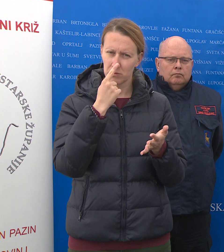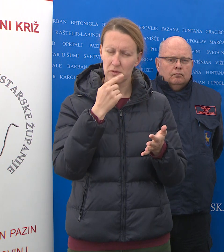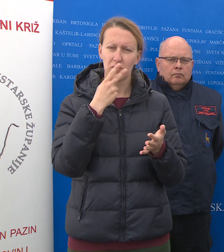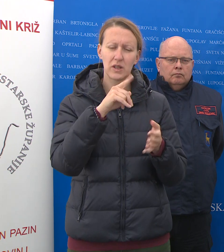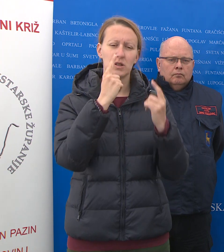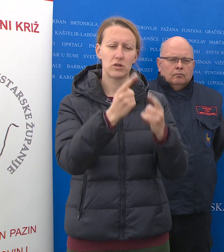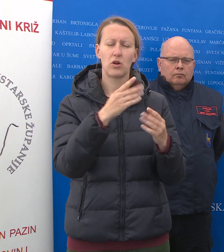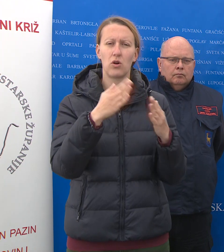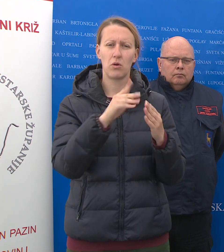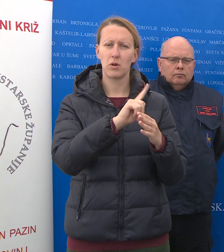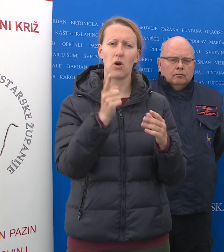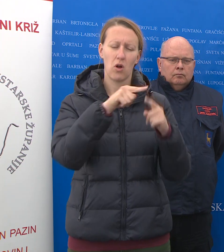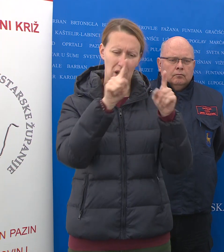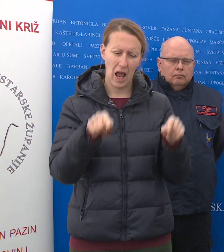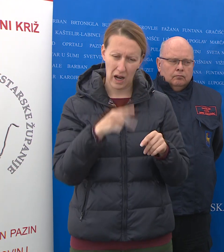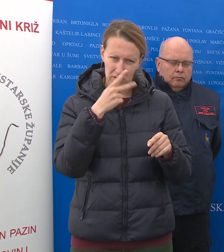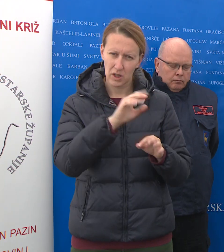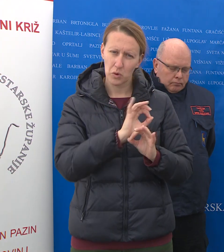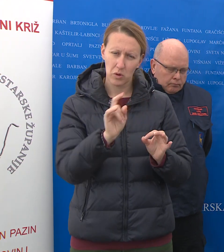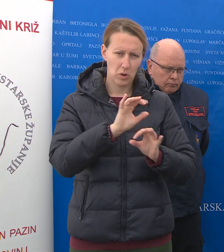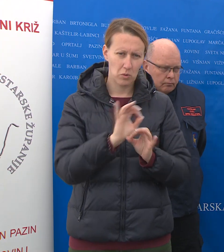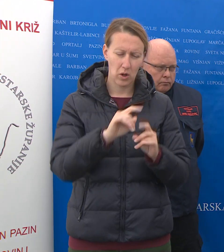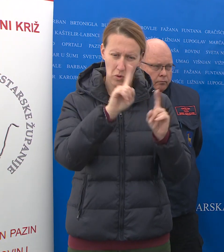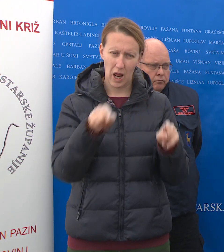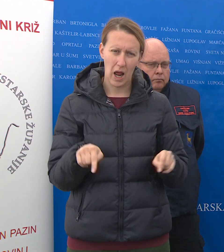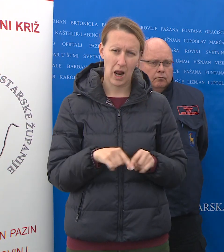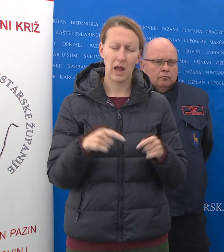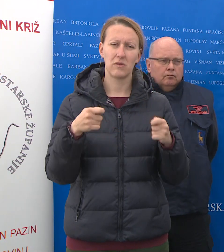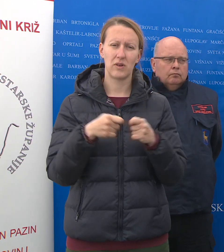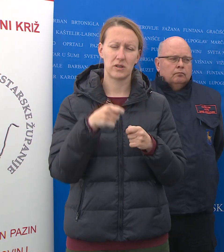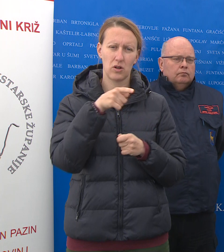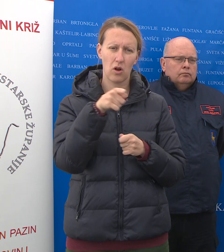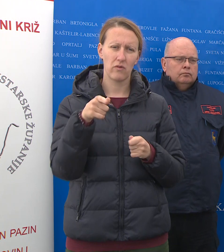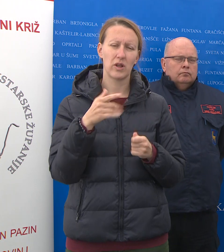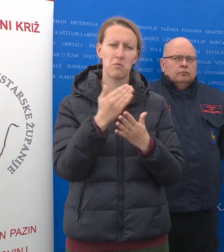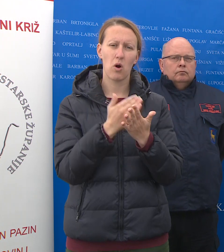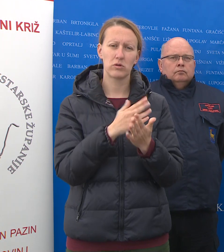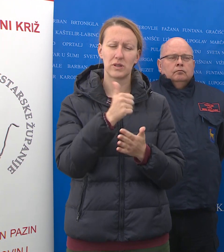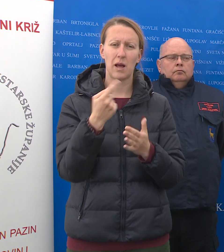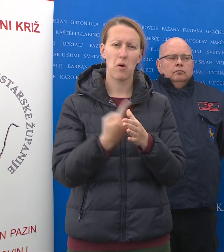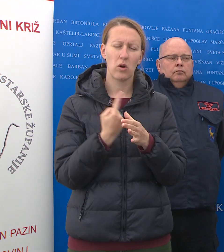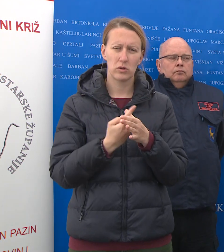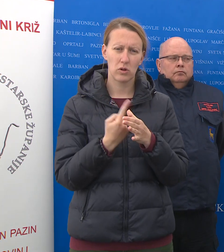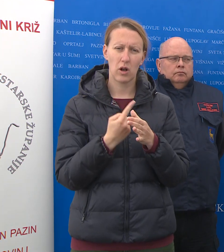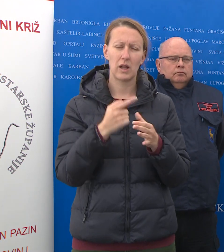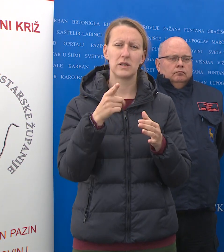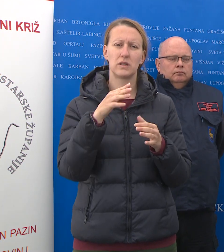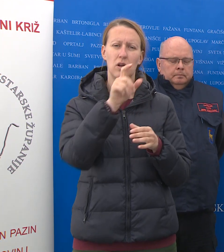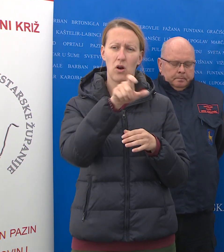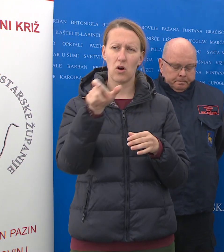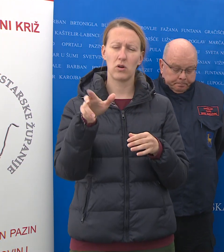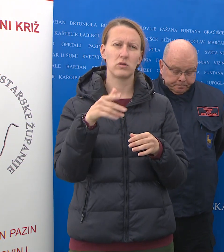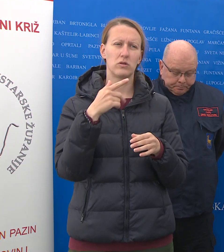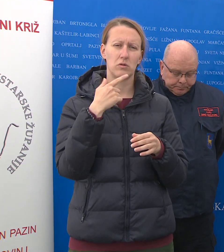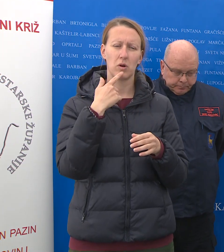se kući sve do dolaska nalaza brisa. A što se tiče ovih postupaka samoizolacije, znači osobe